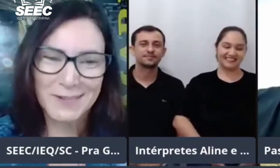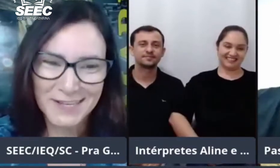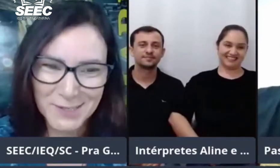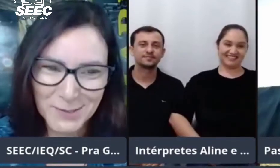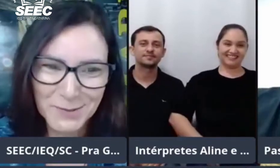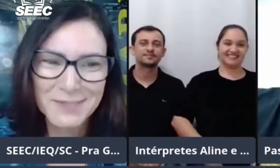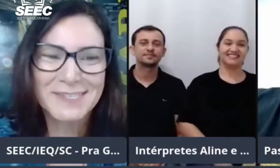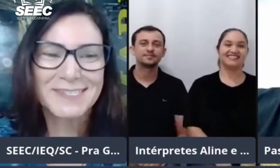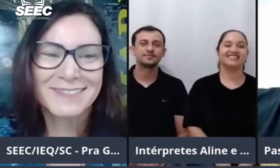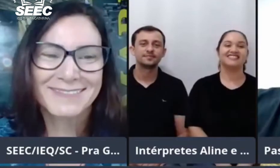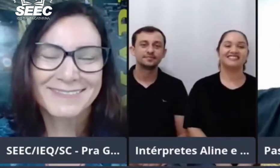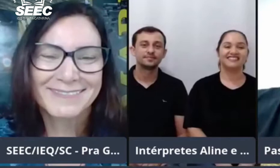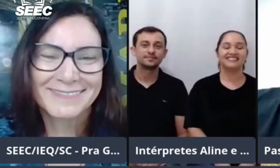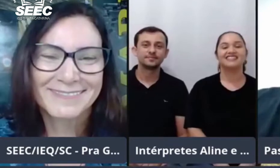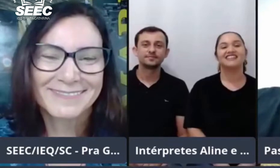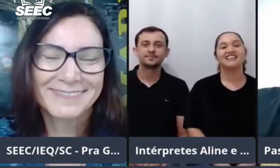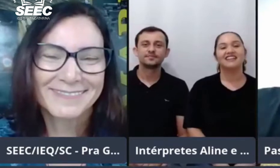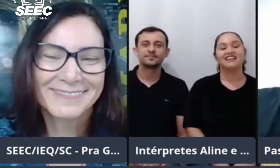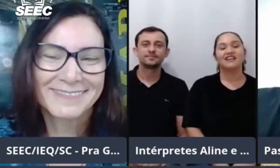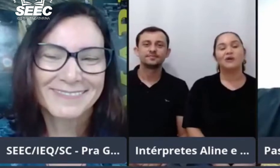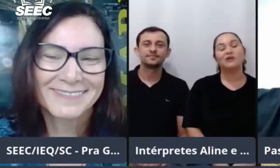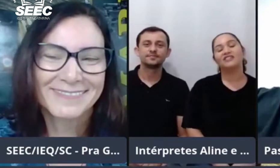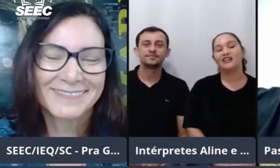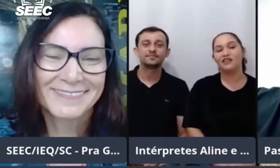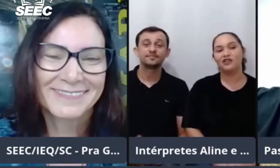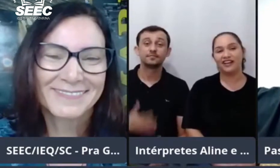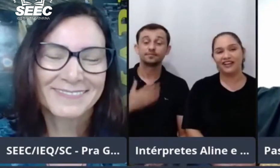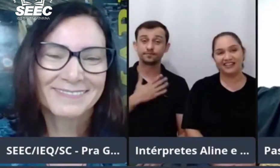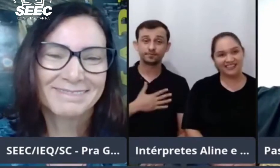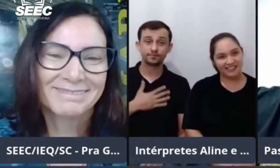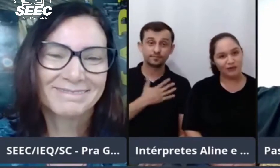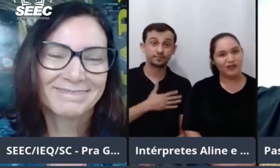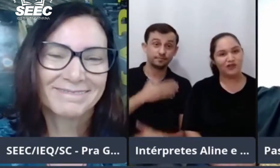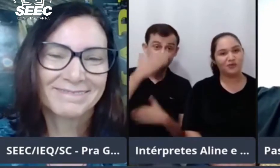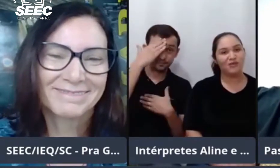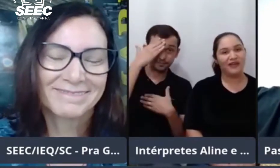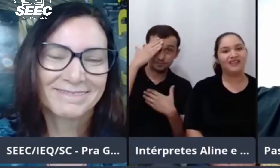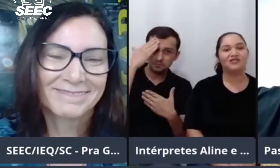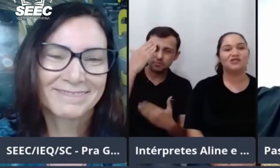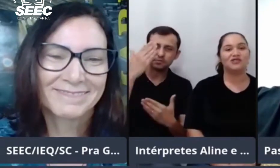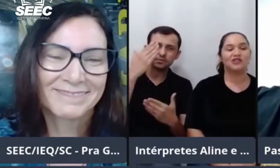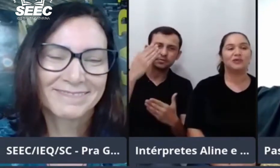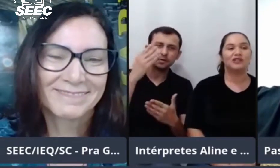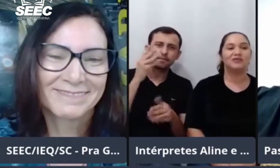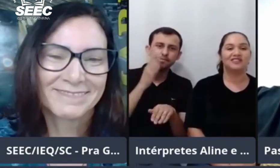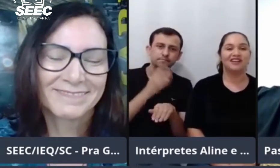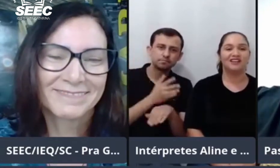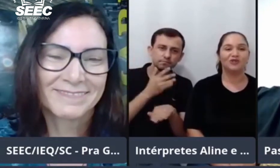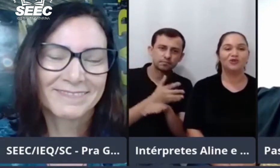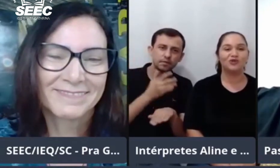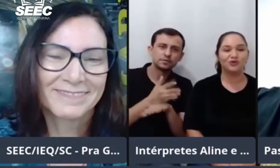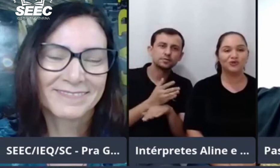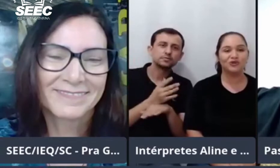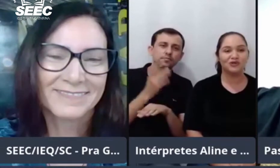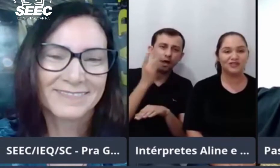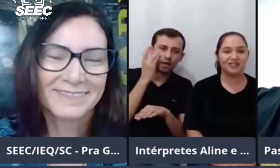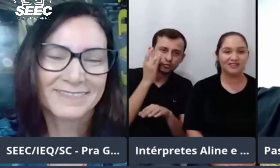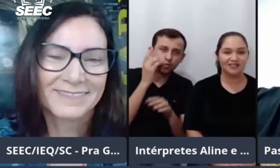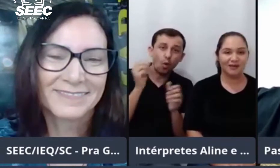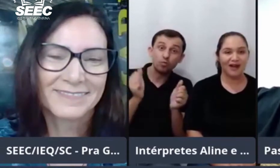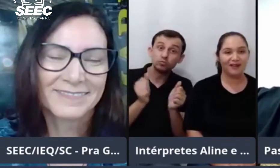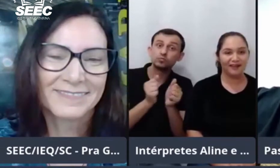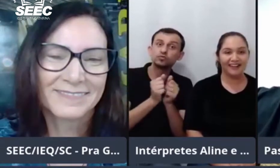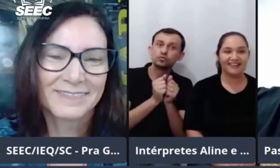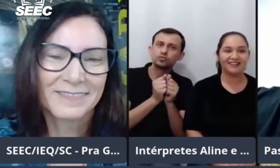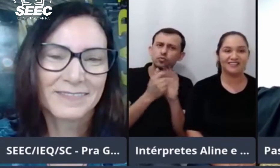suas considerações. Eu gostaria de agradecer por este momento, de nós podermos estar aqui todos juntos, mostrando